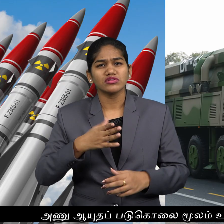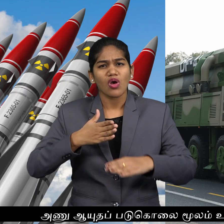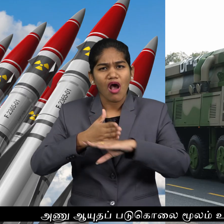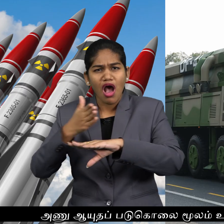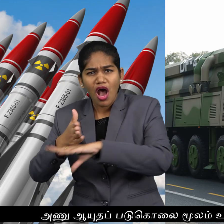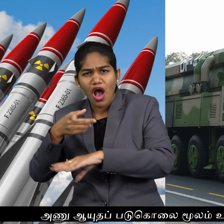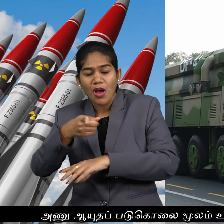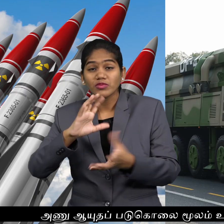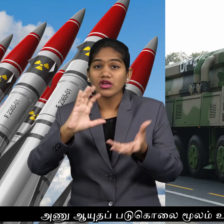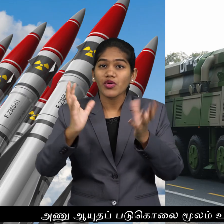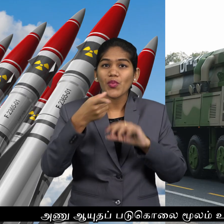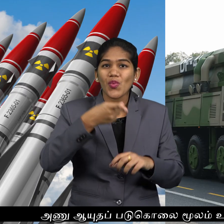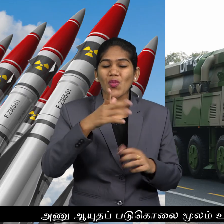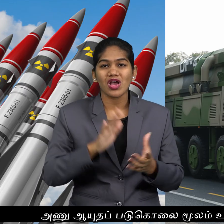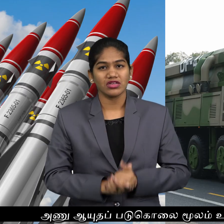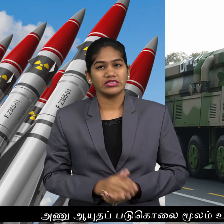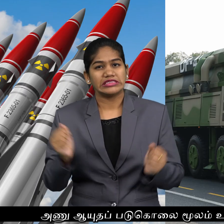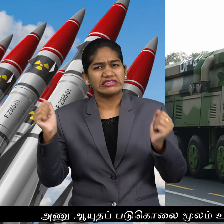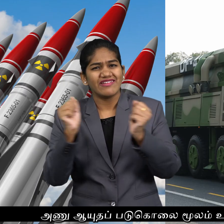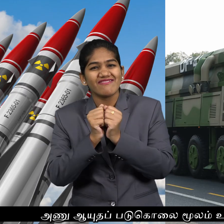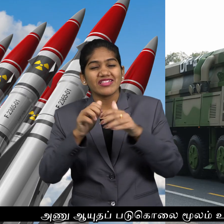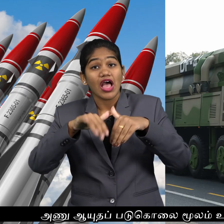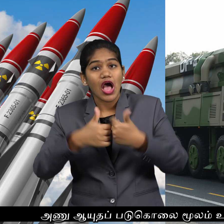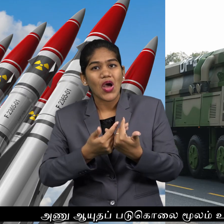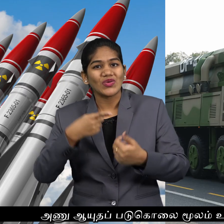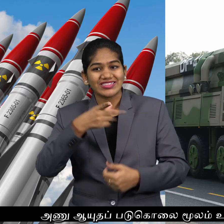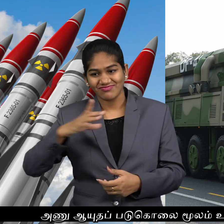உலகை தொடர்ந்து அச்சுறுத்துகின்றன.